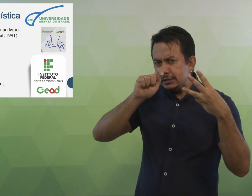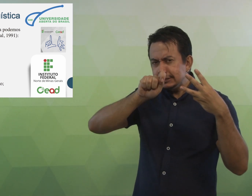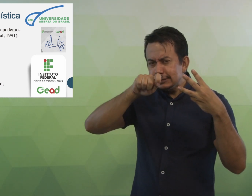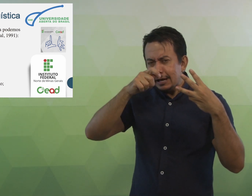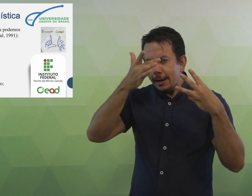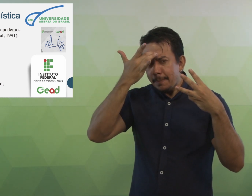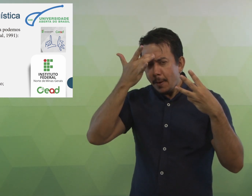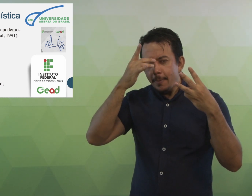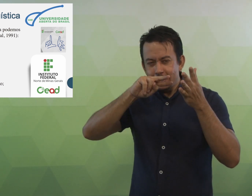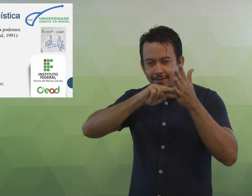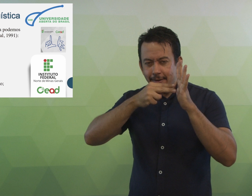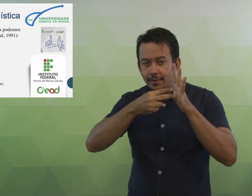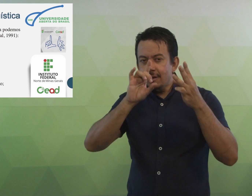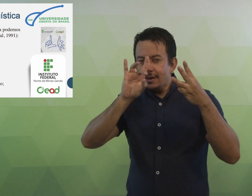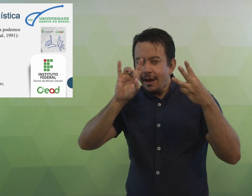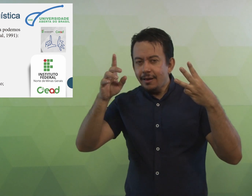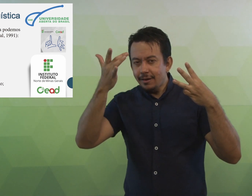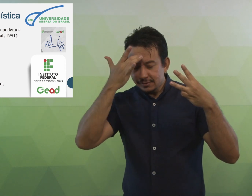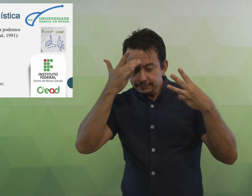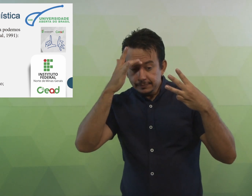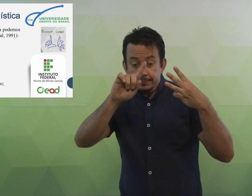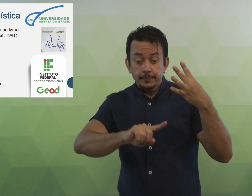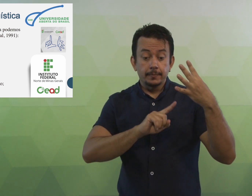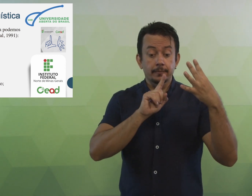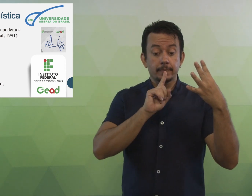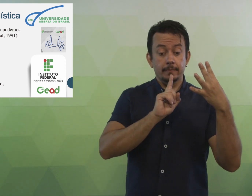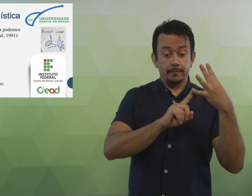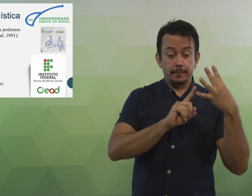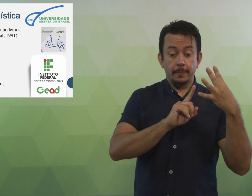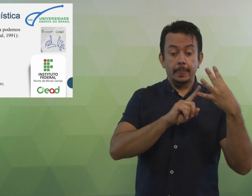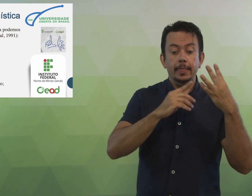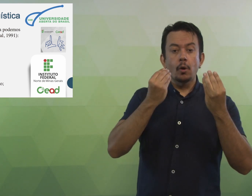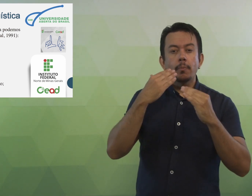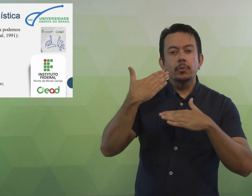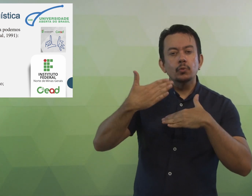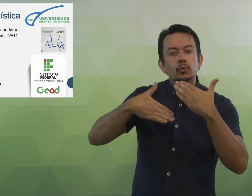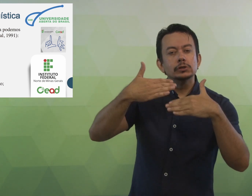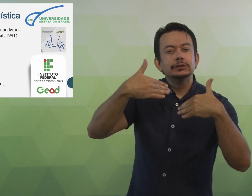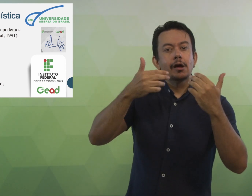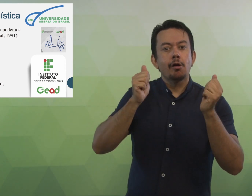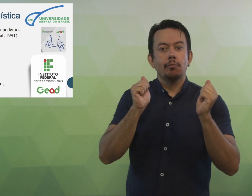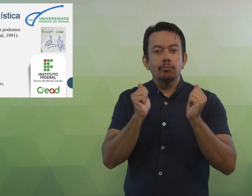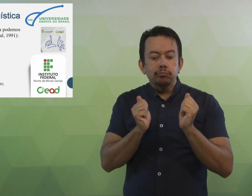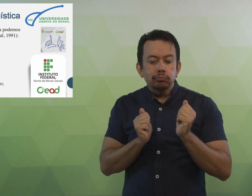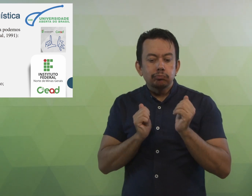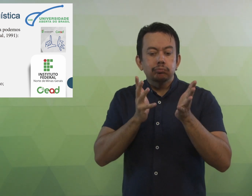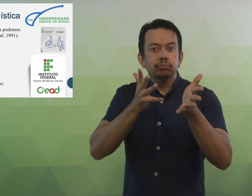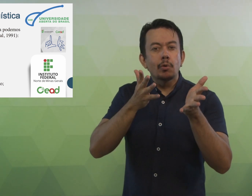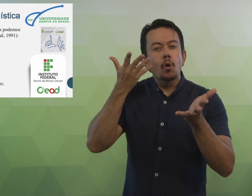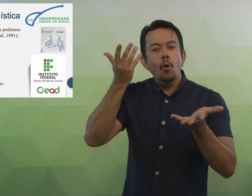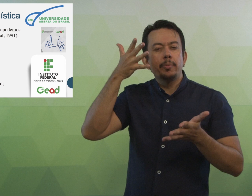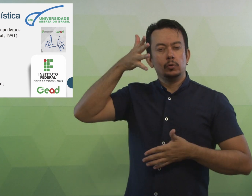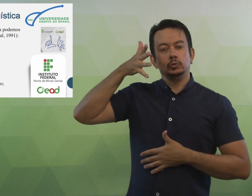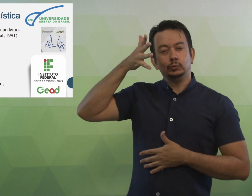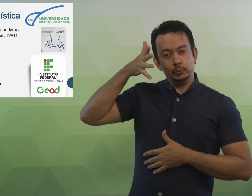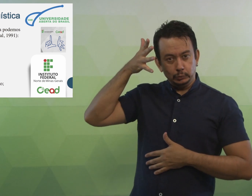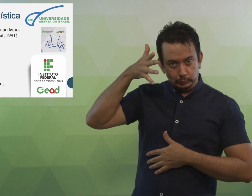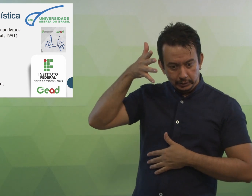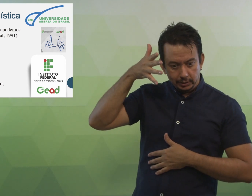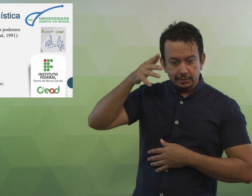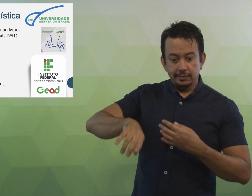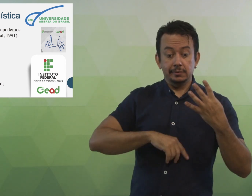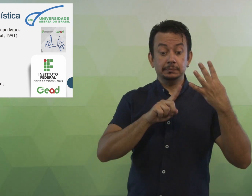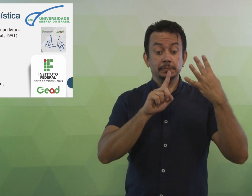de palavras. Terceiro, memórias semânticas. O quarto, processamento a nível textual